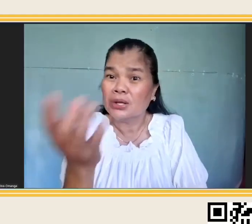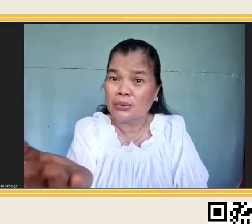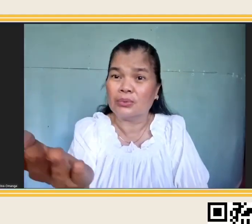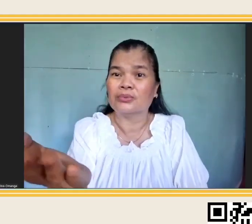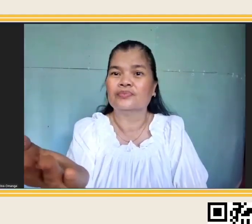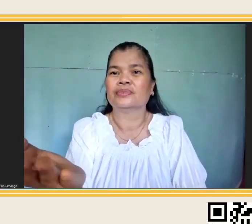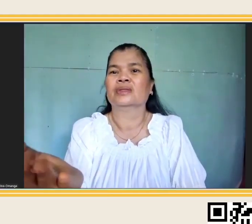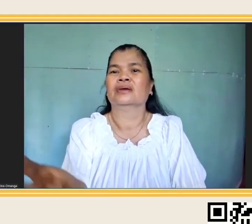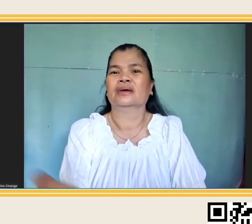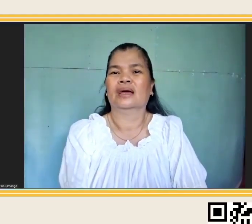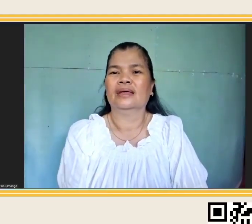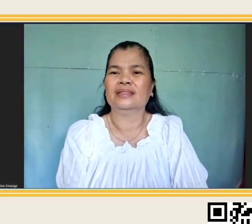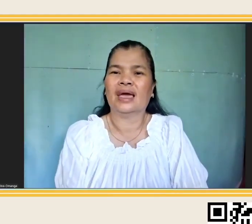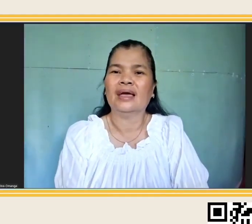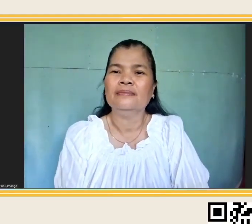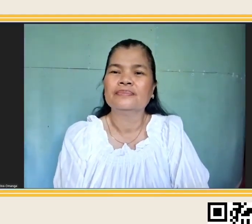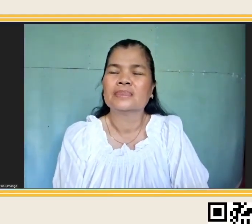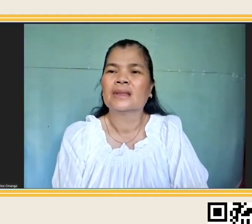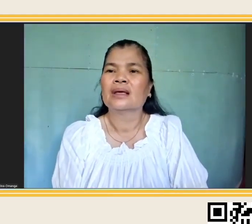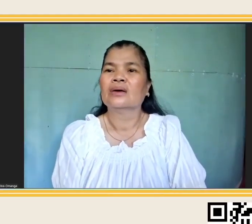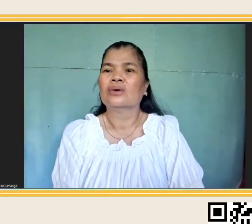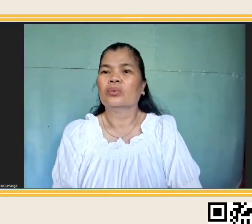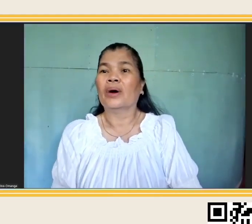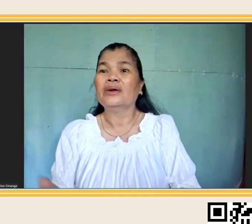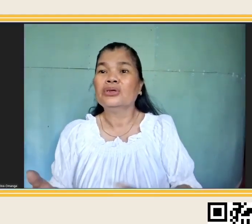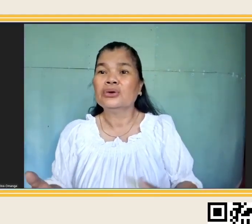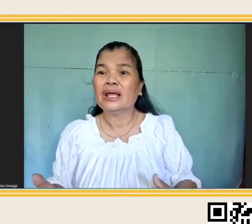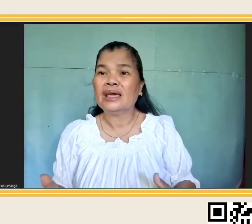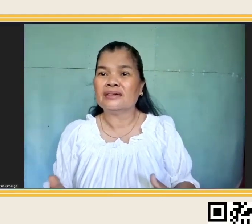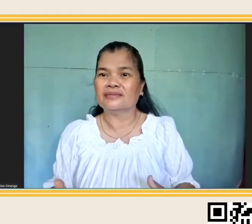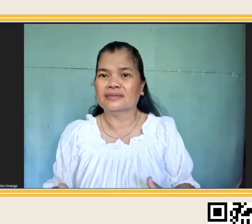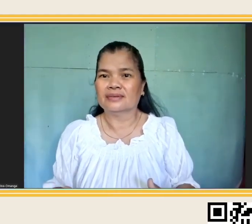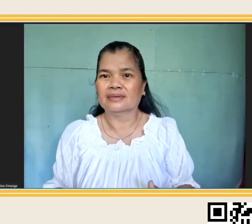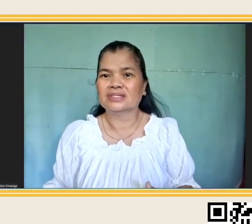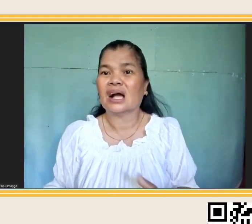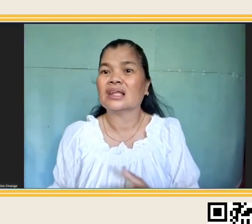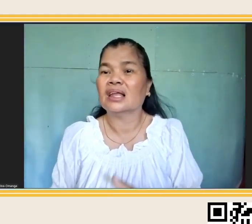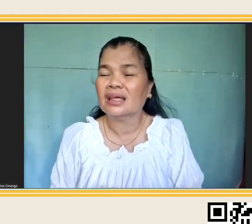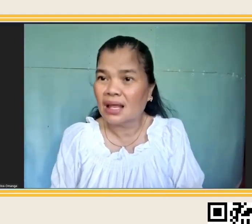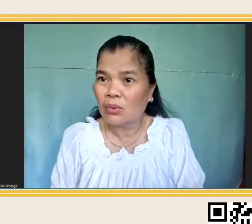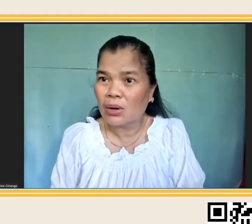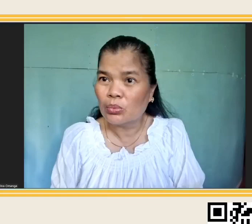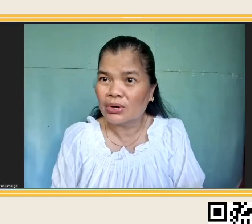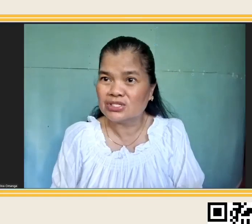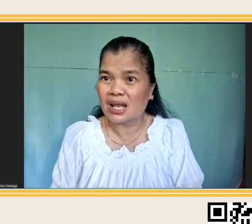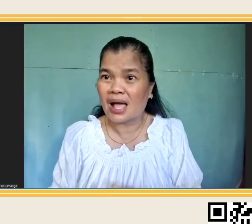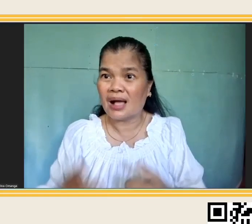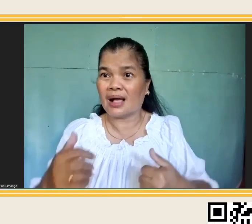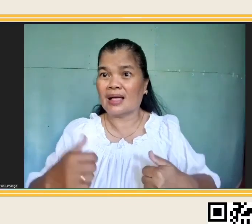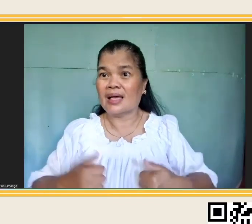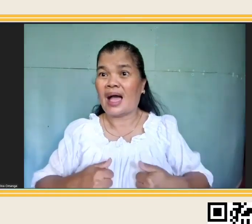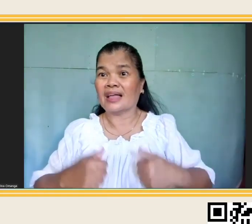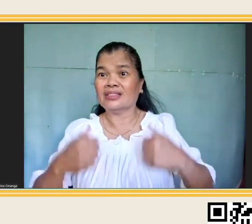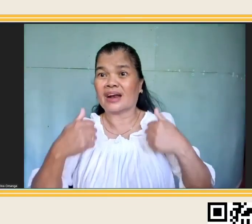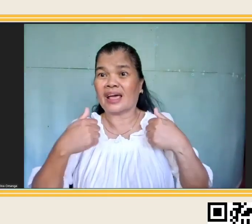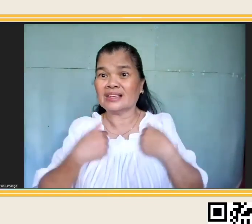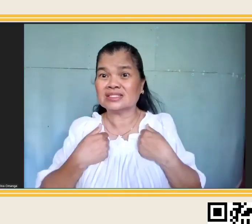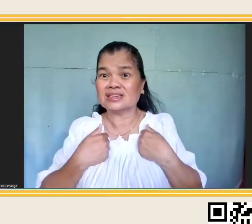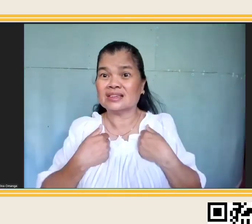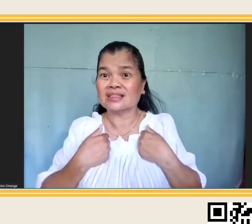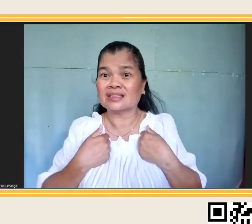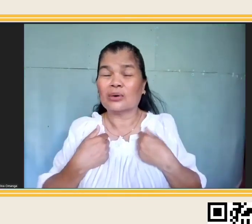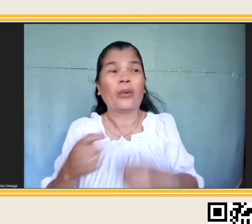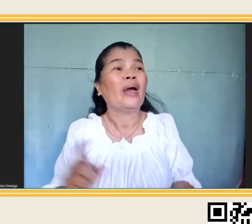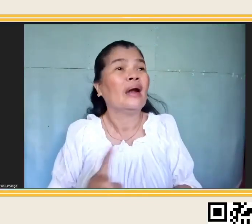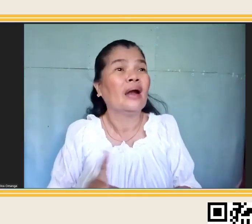old are you? And then, where do you live? Sa kanila, 2 words lang.